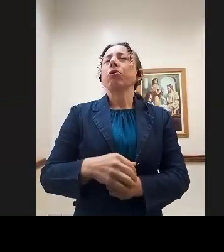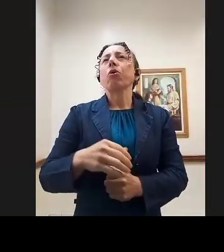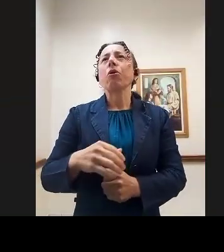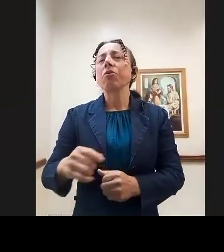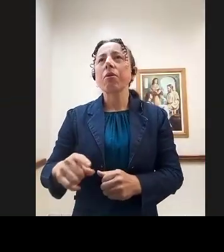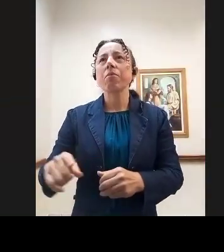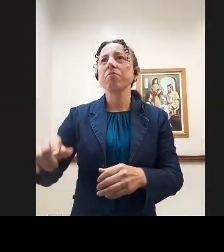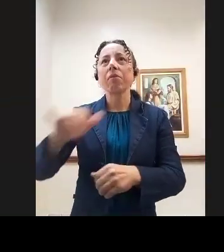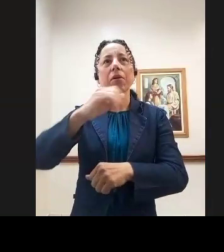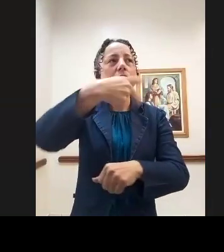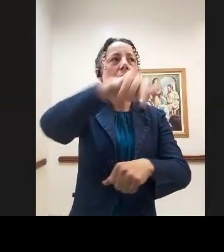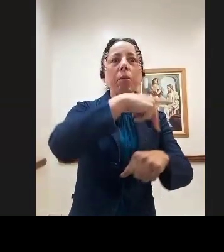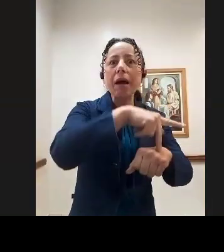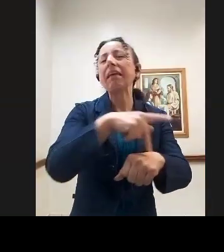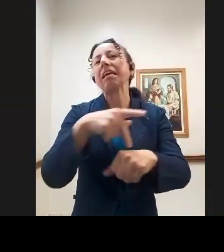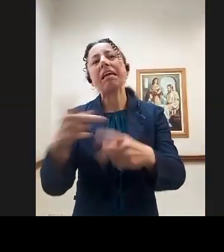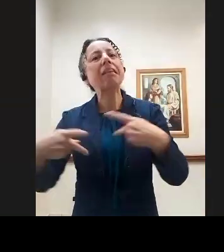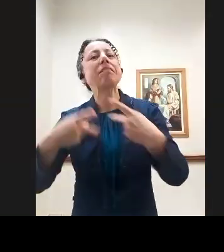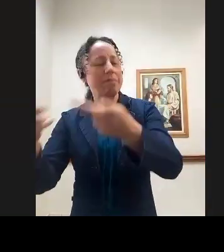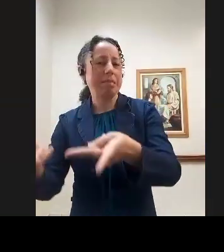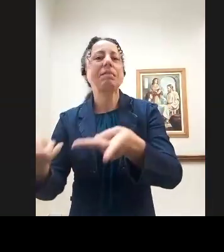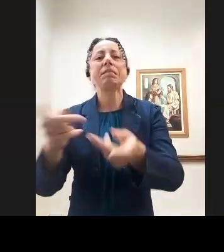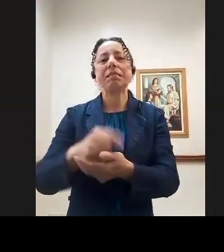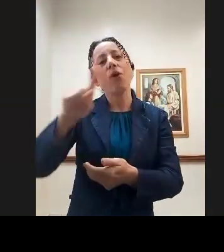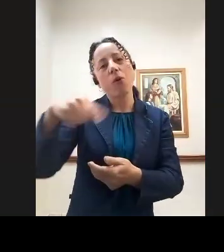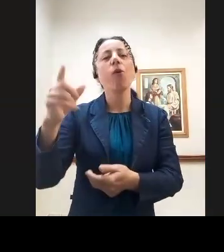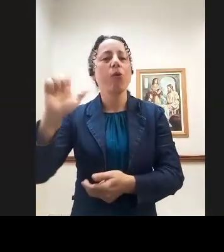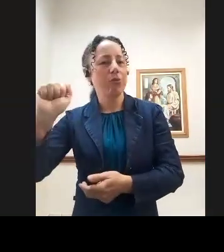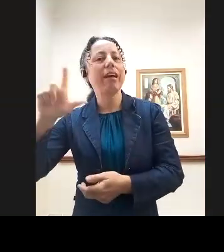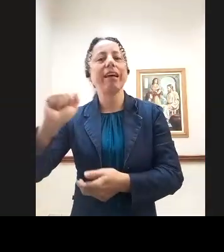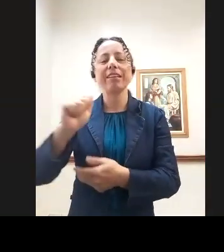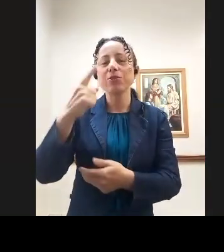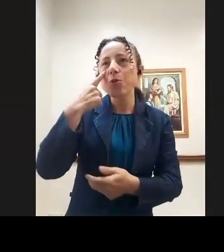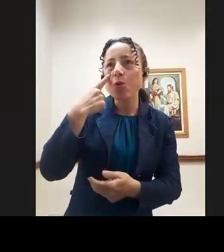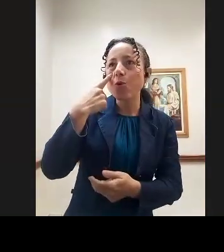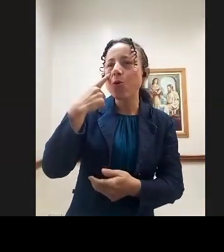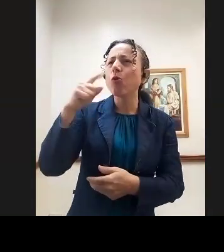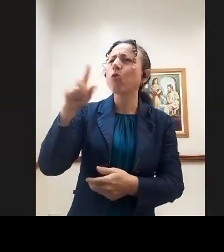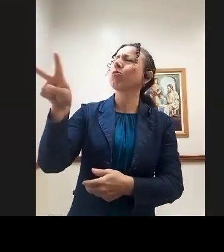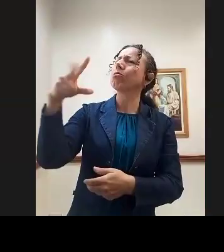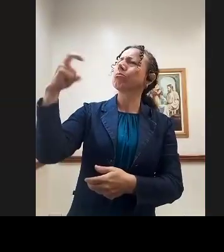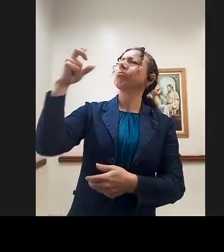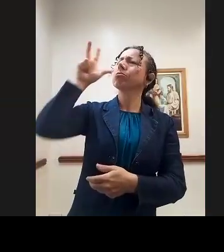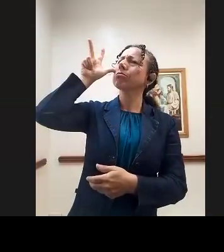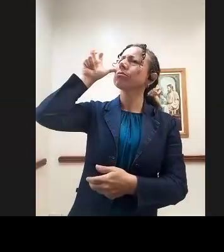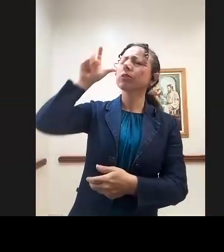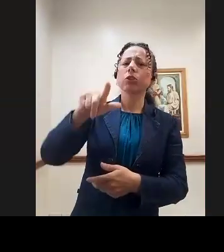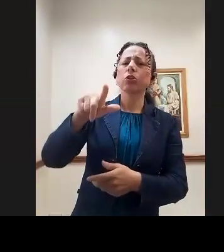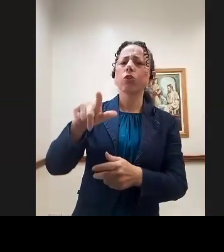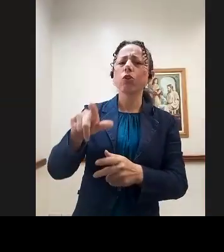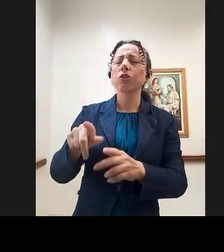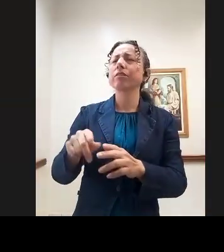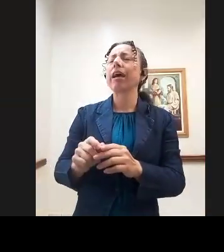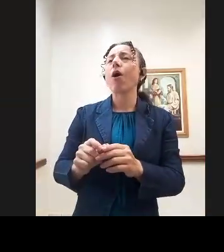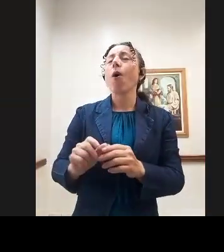diferentes. E uma das coisas que eu pude ver que tem em todas as alas ou ramos que eu já frequentei é o amor do